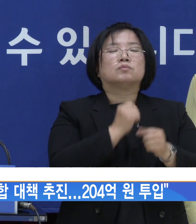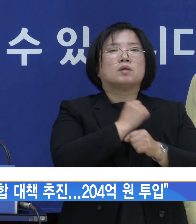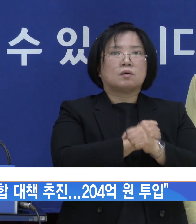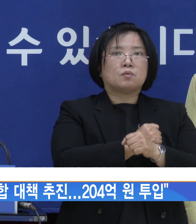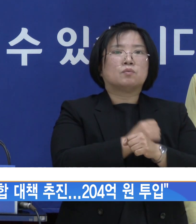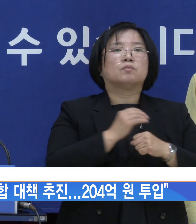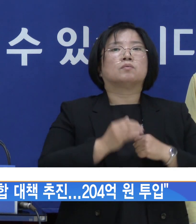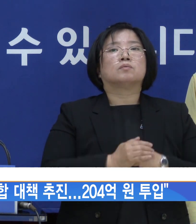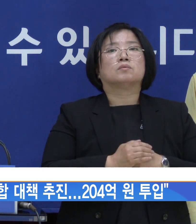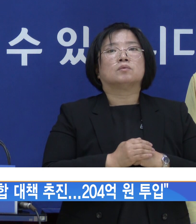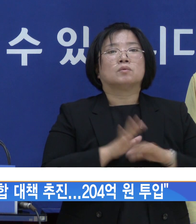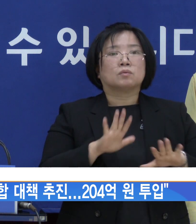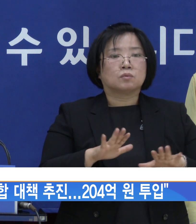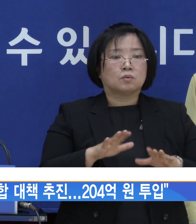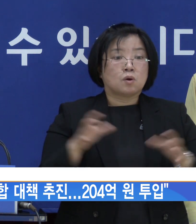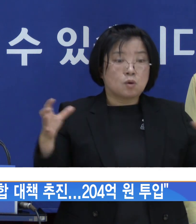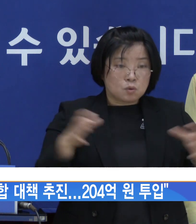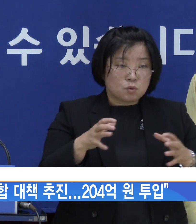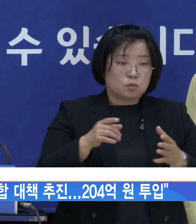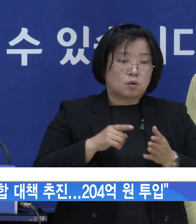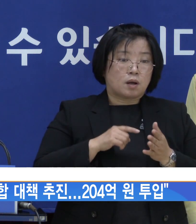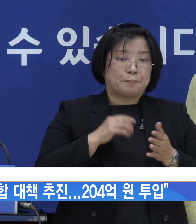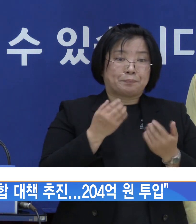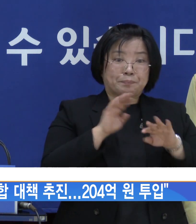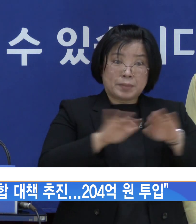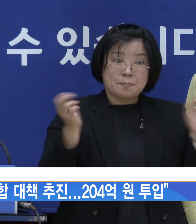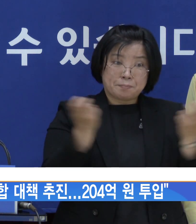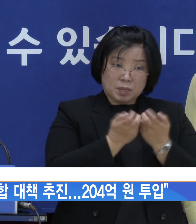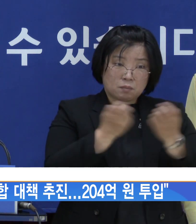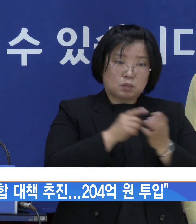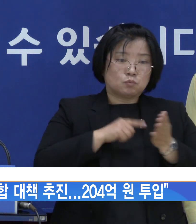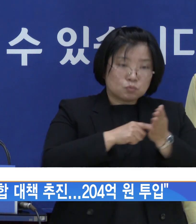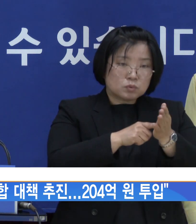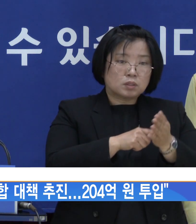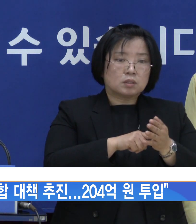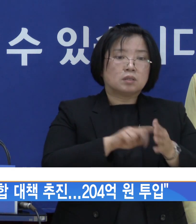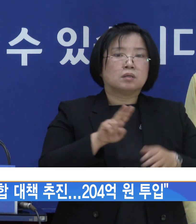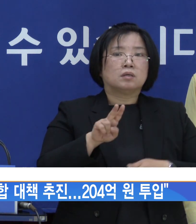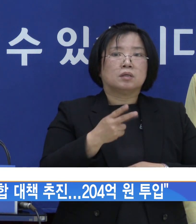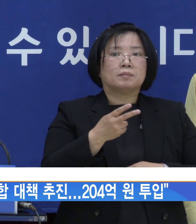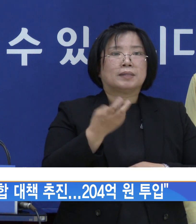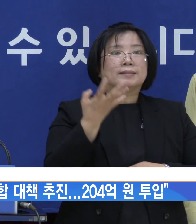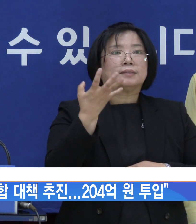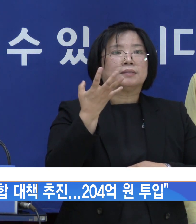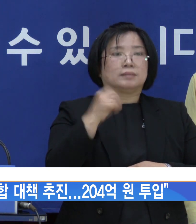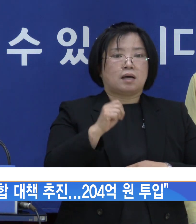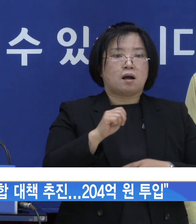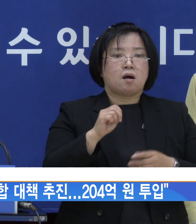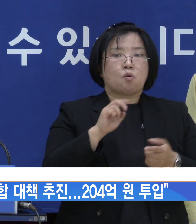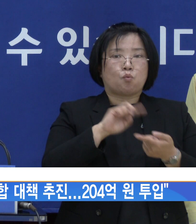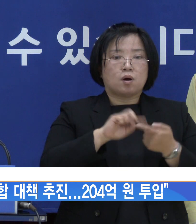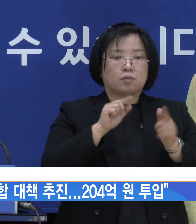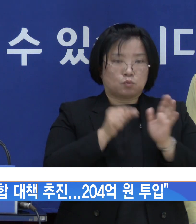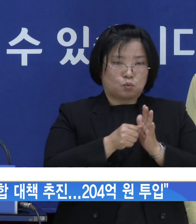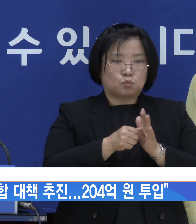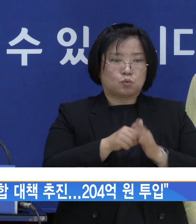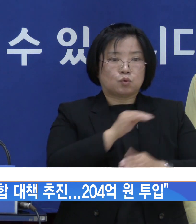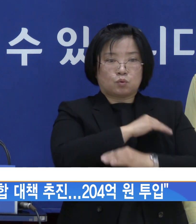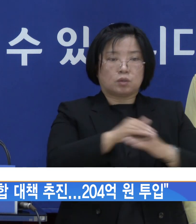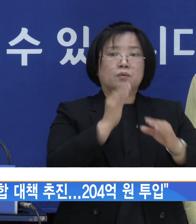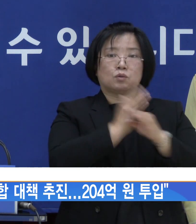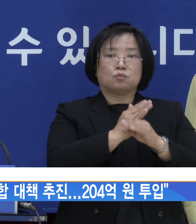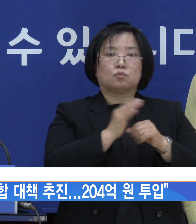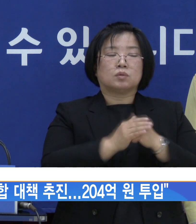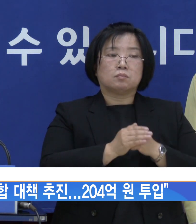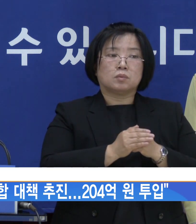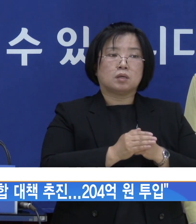종합대책 추진에는 약 204억 원을 투입할 계획입니다. 이중 지원액은 194억